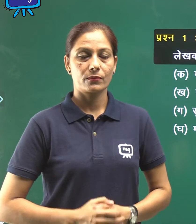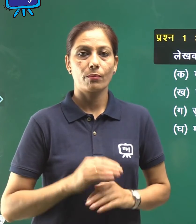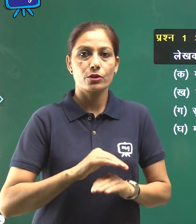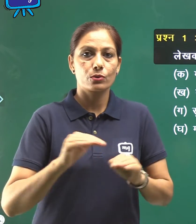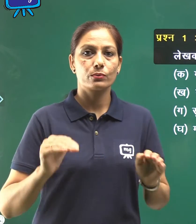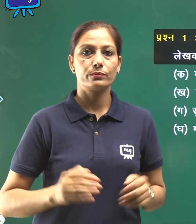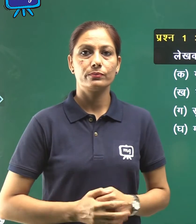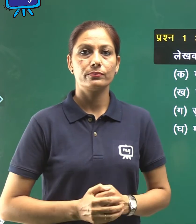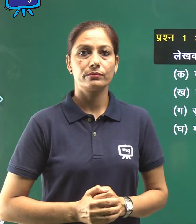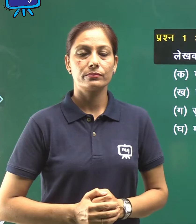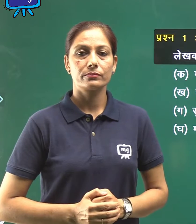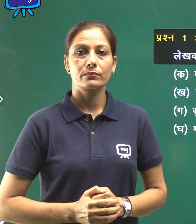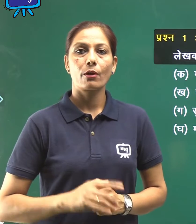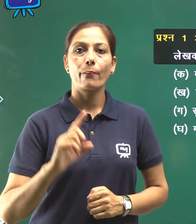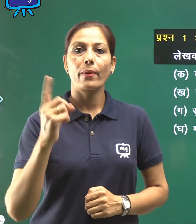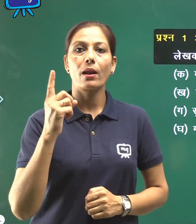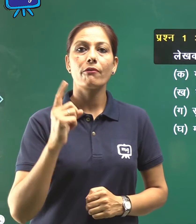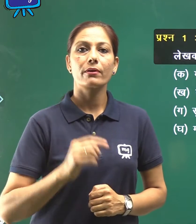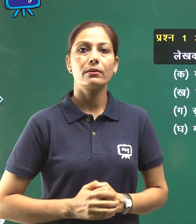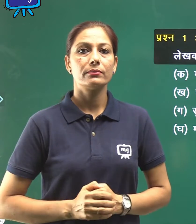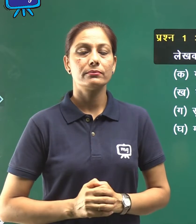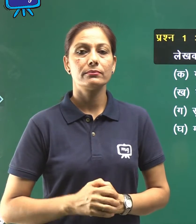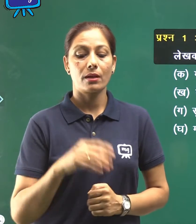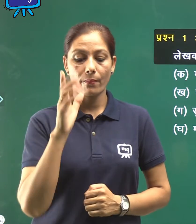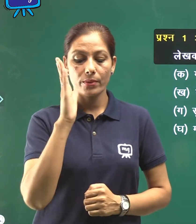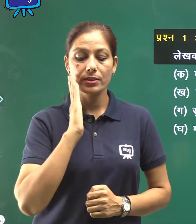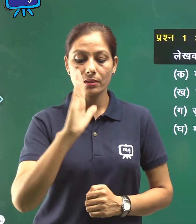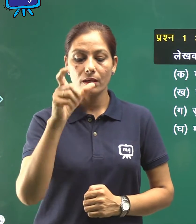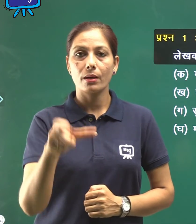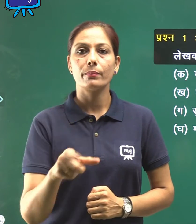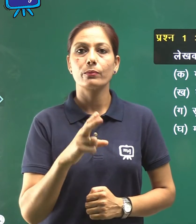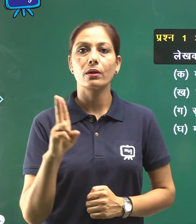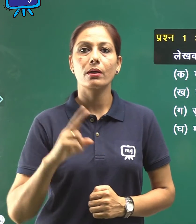बच्चों, पहला विकल्प माखनलाल चतुर्वेदी,